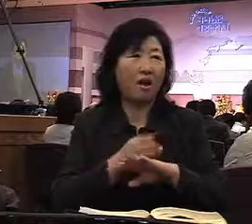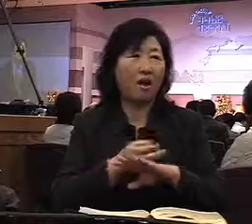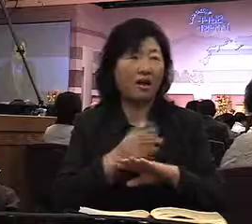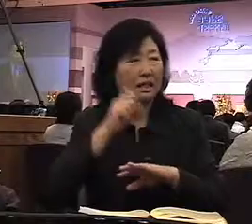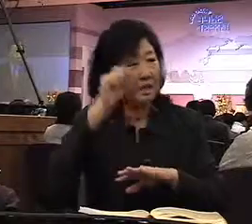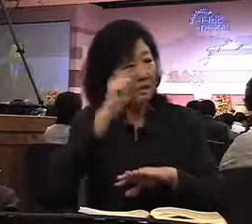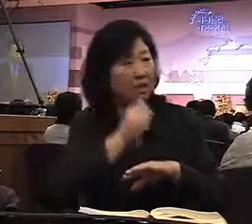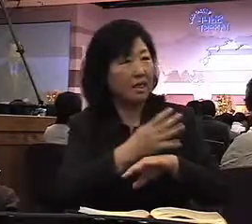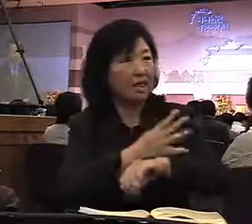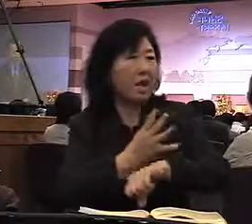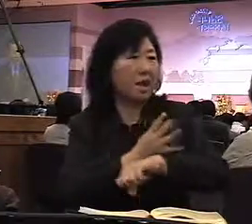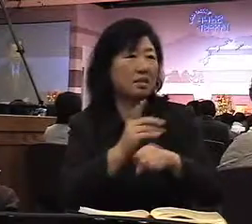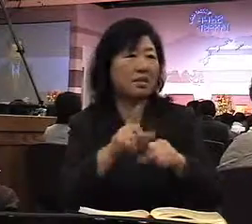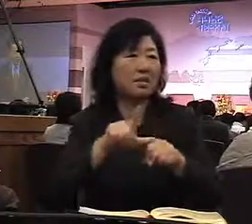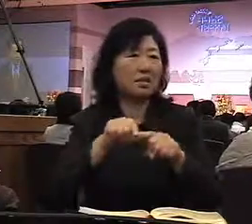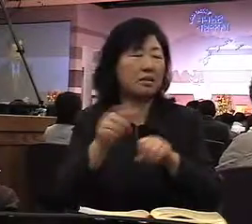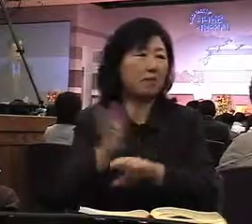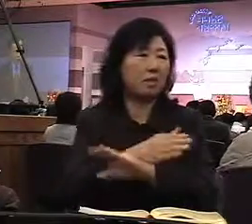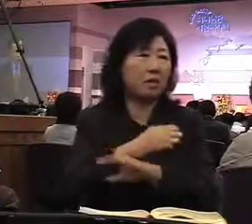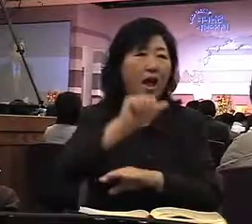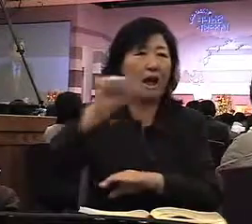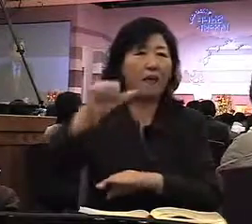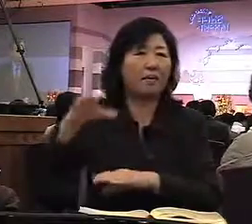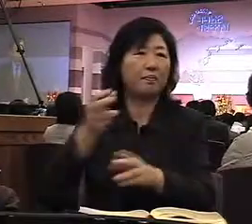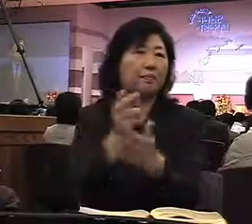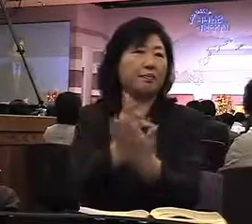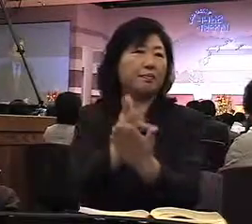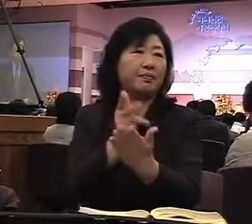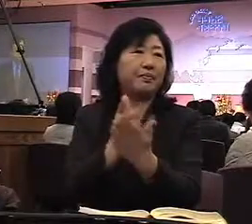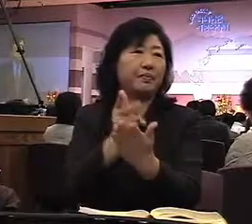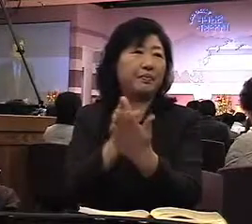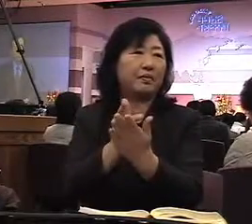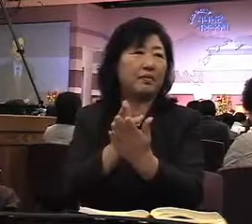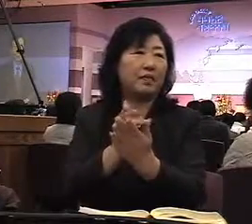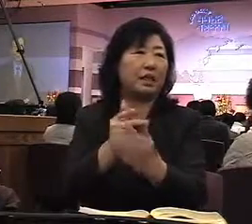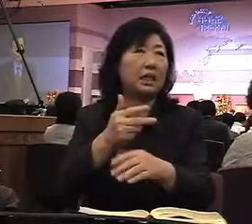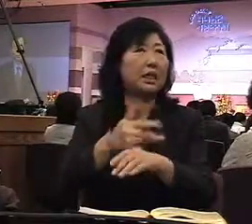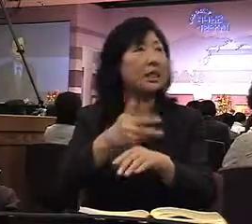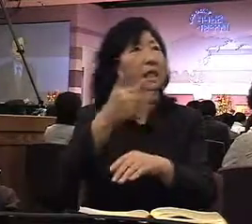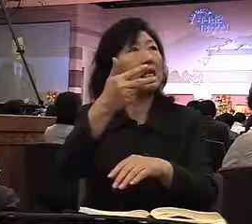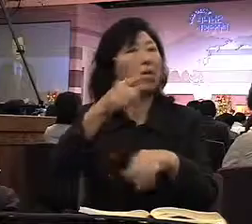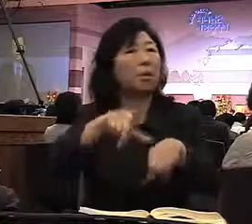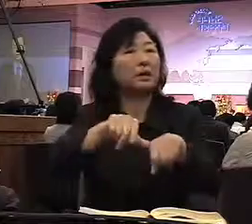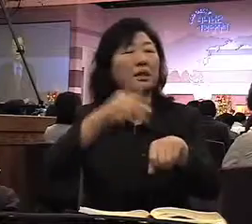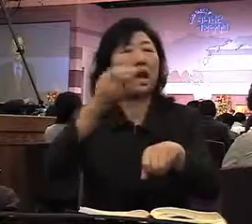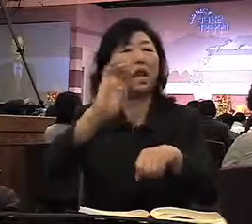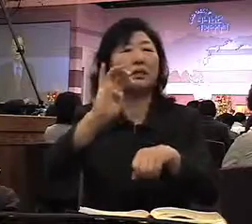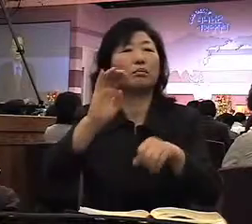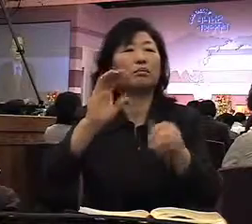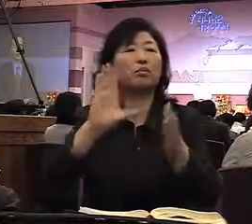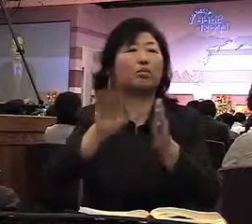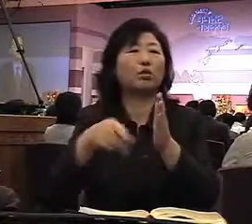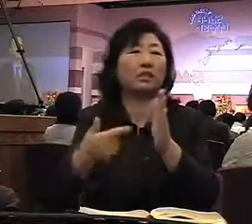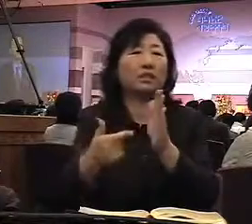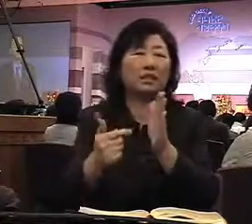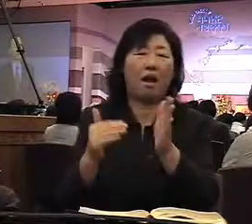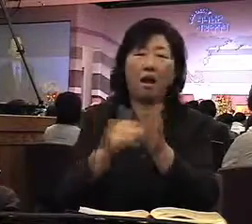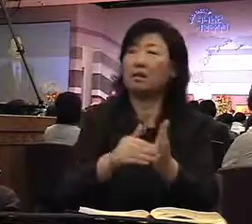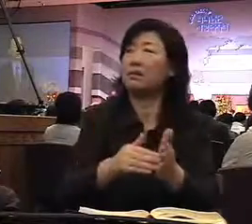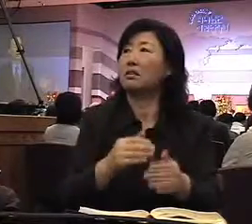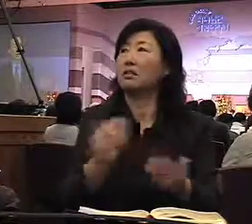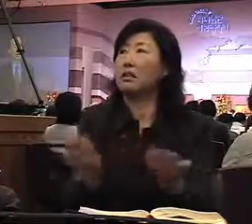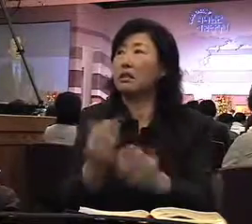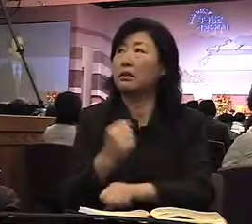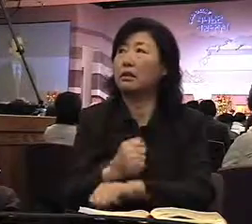4시부터 7시 40분까지 에너하임 팜스 셔틀이 돌게 됩니다. 꼭 기억해 주시고요. 그리고 본당 이